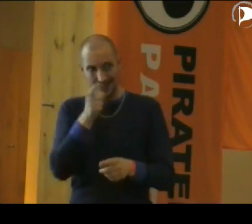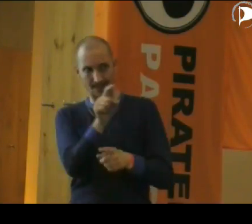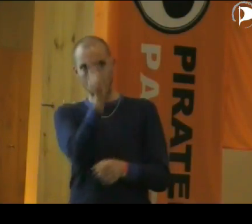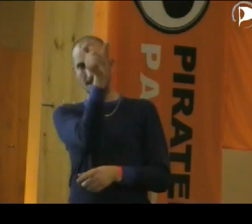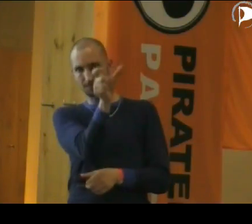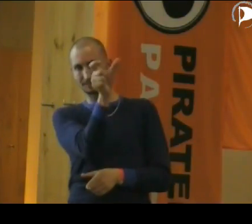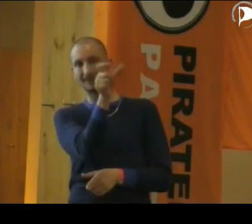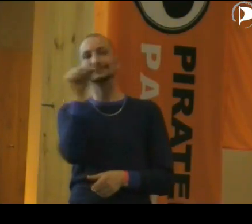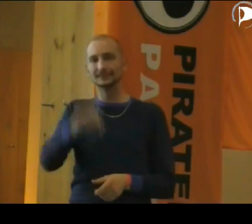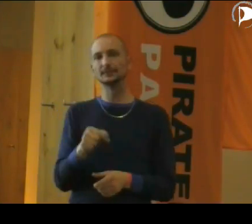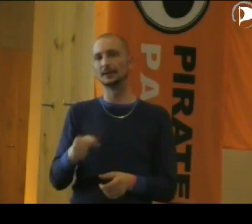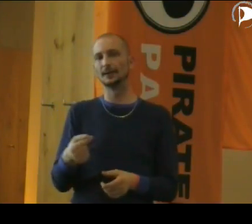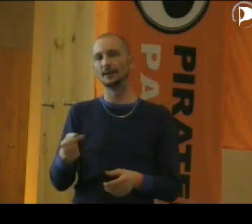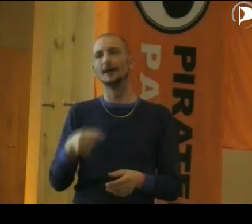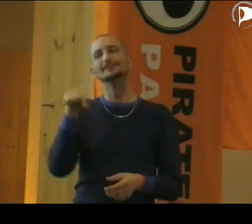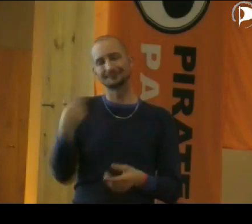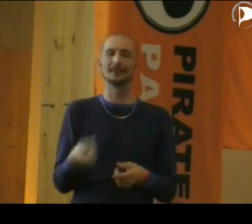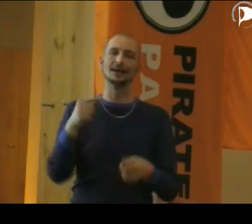alles klar